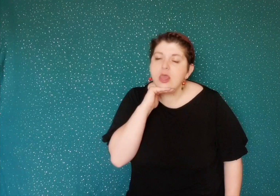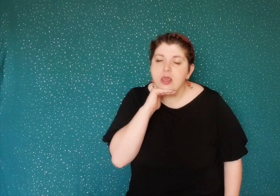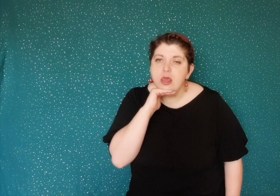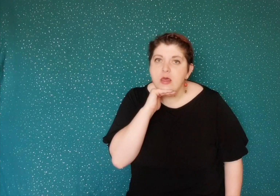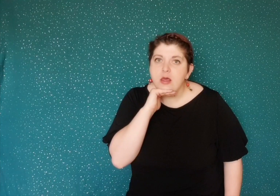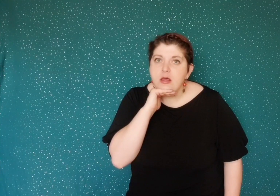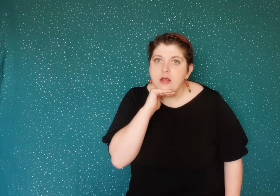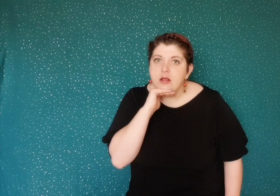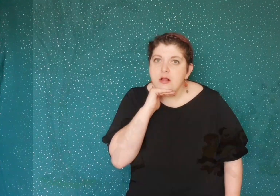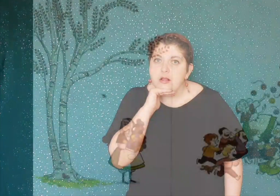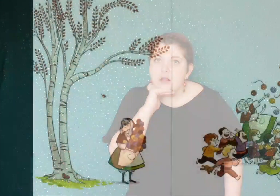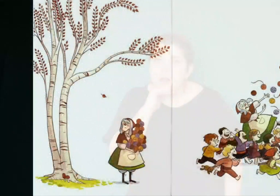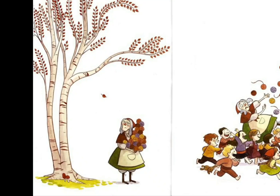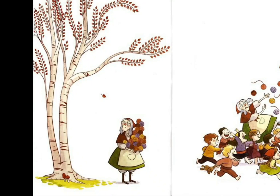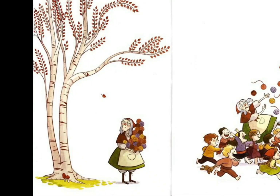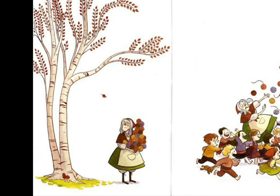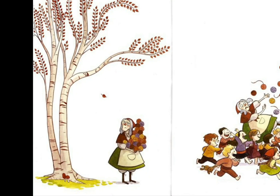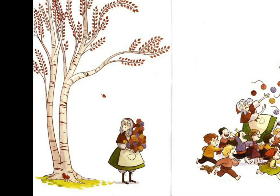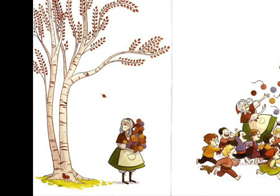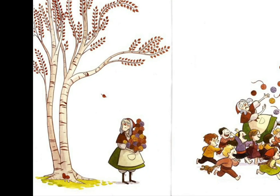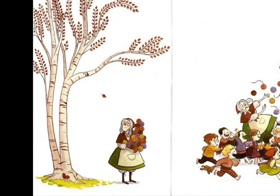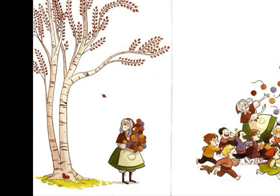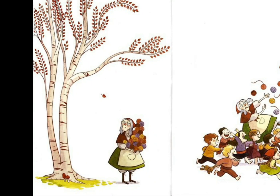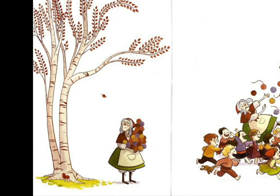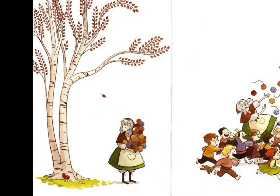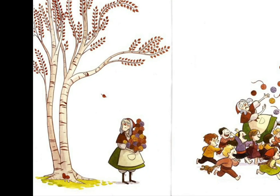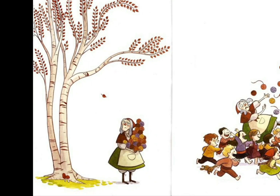La vieille femme était au bout du rouleau.